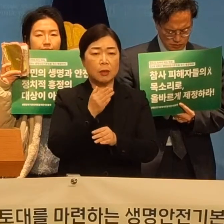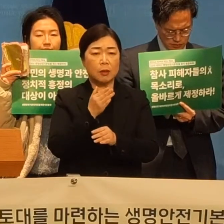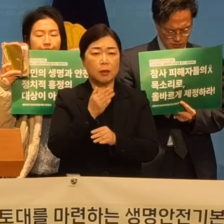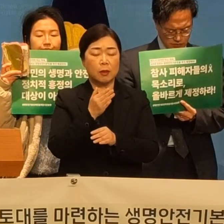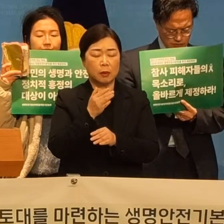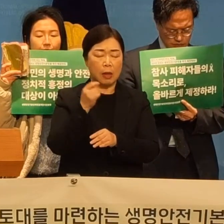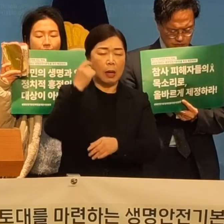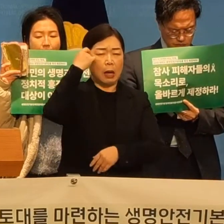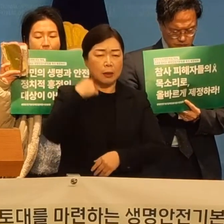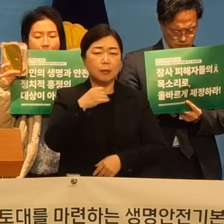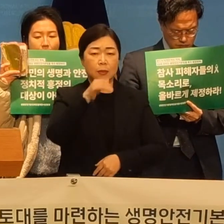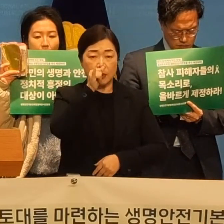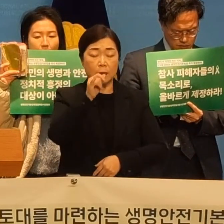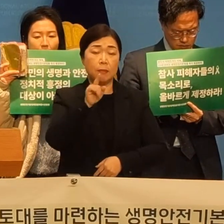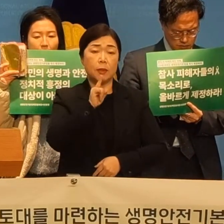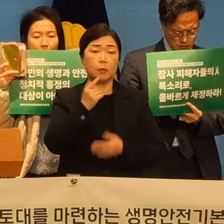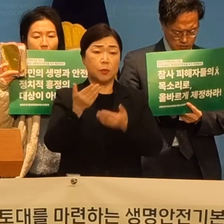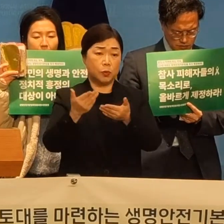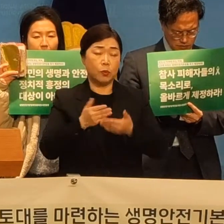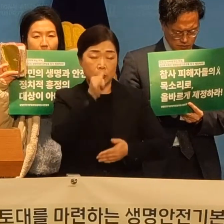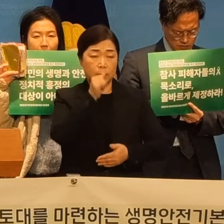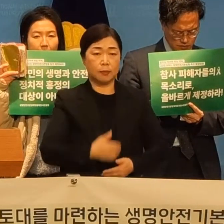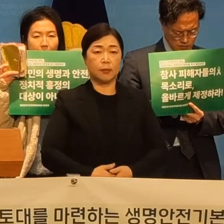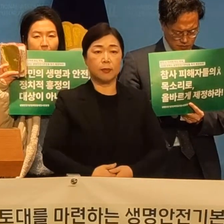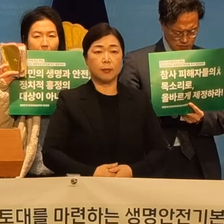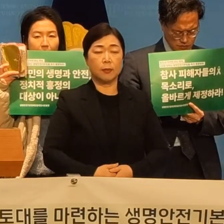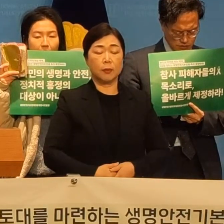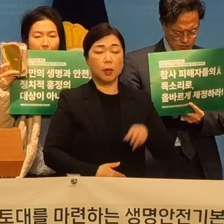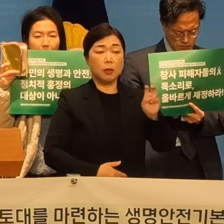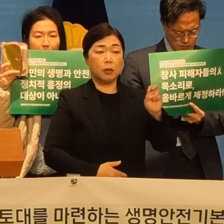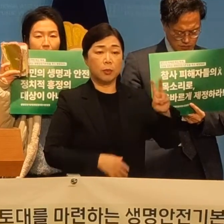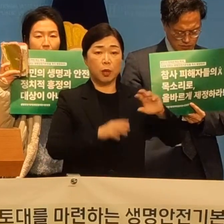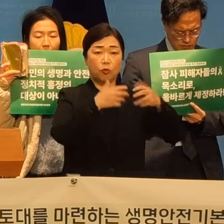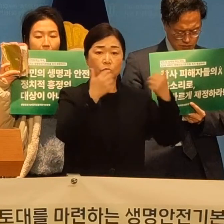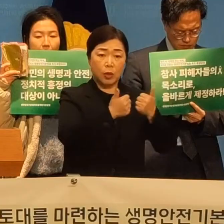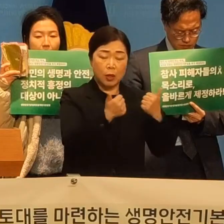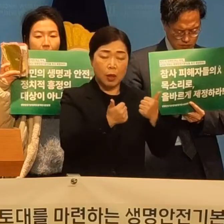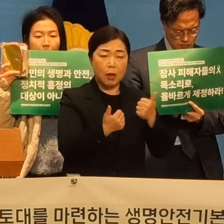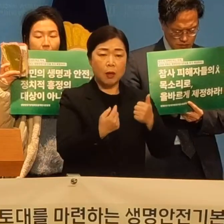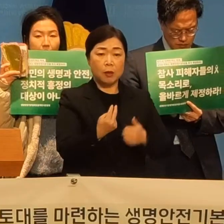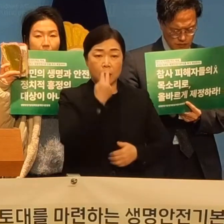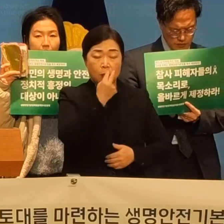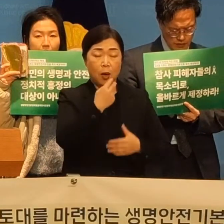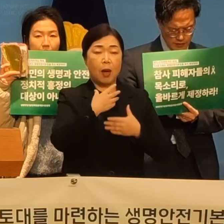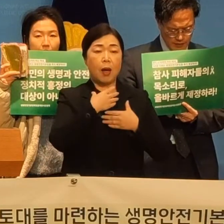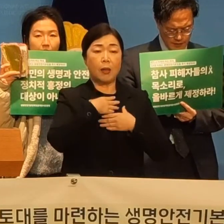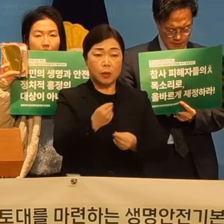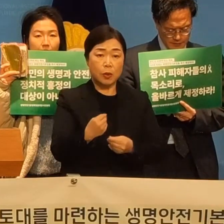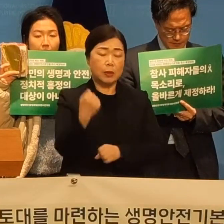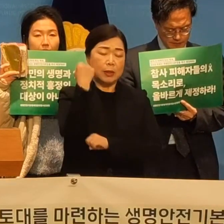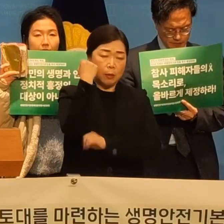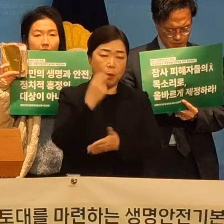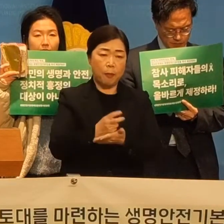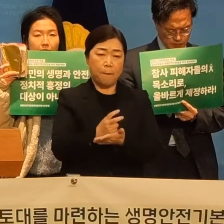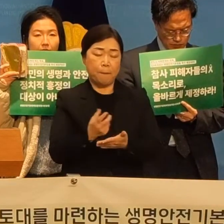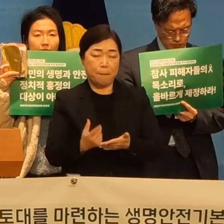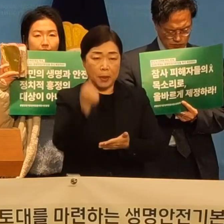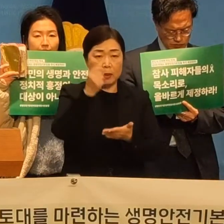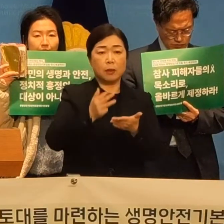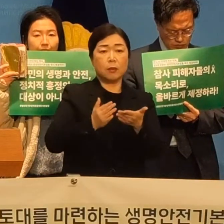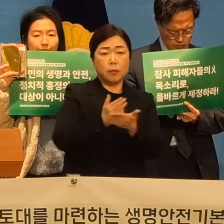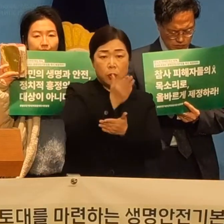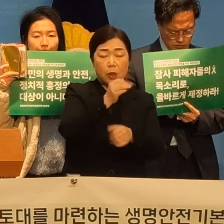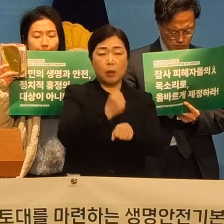말씀이었습니다. 22대 국회가 생명안전기본법을 조속히 심사하고 처리해야 하는 이유가 바로 여기에 있습니다.